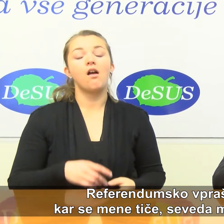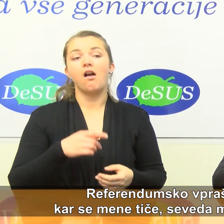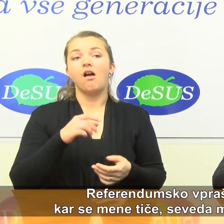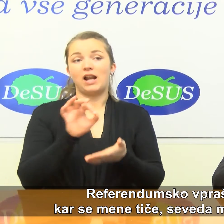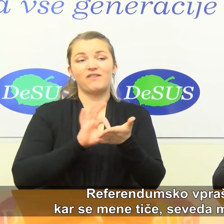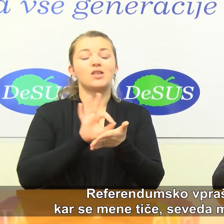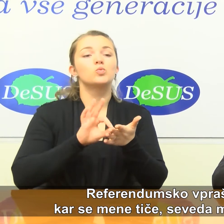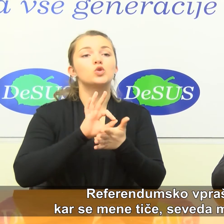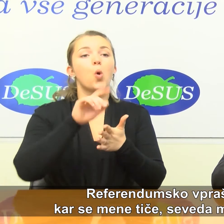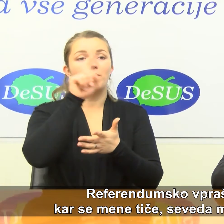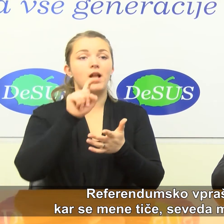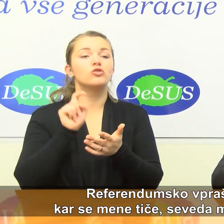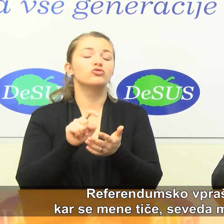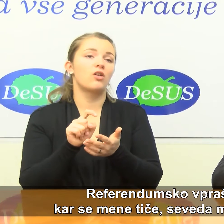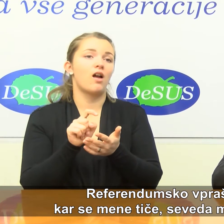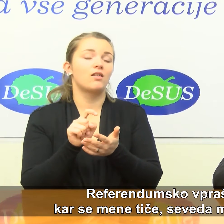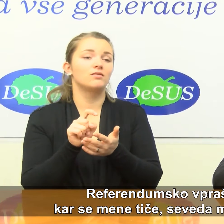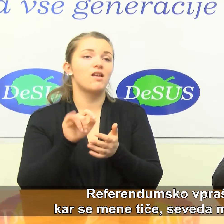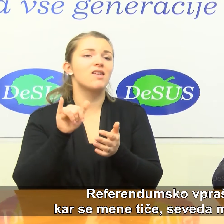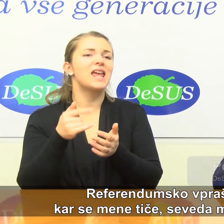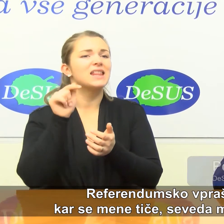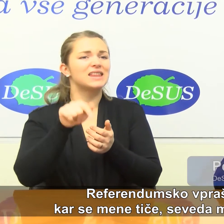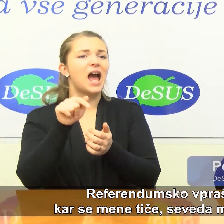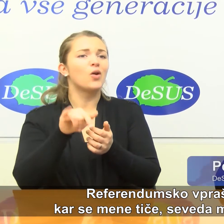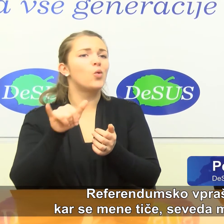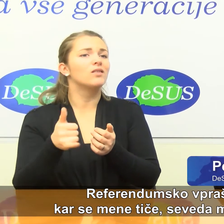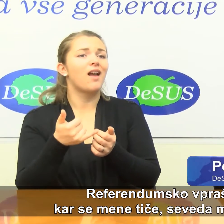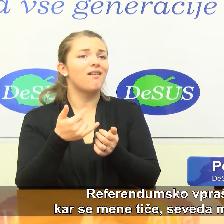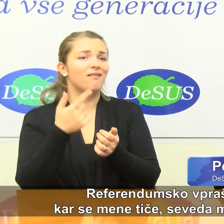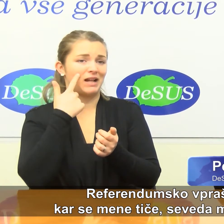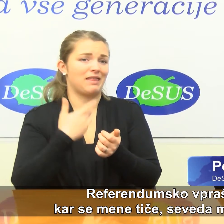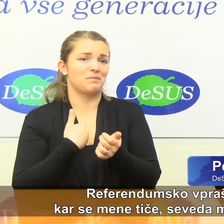Referendumsko vprašanje je tako, da je, kar se